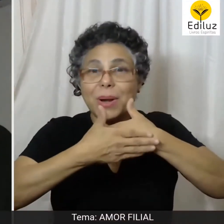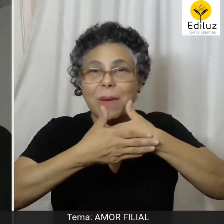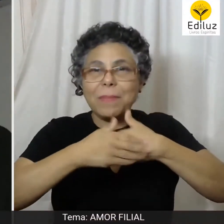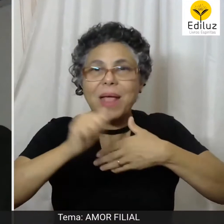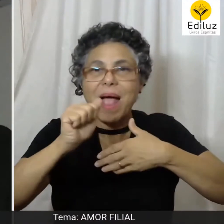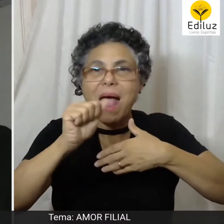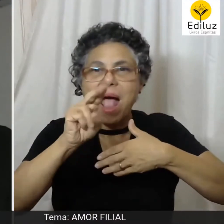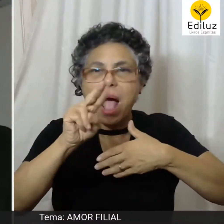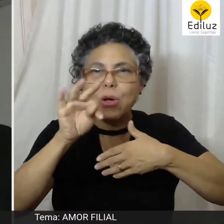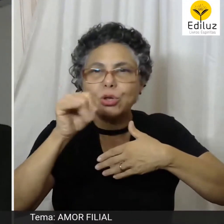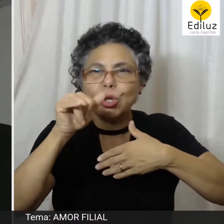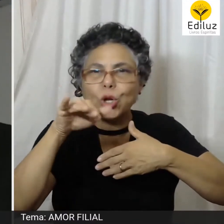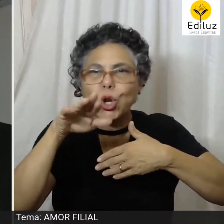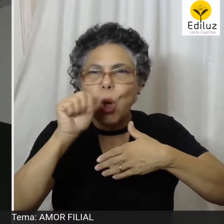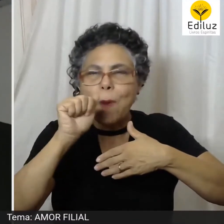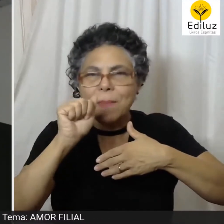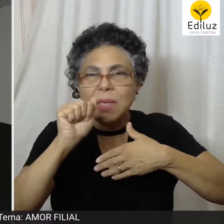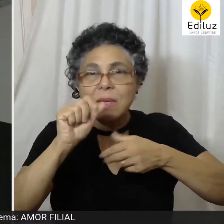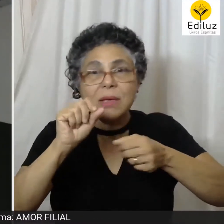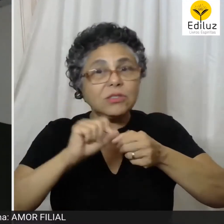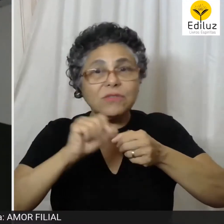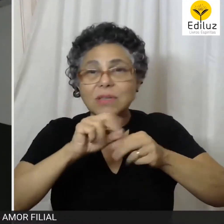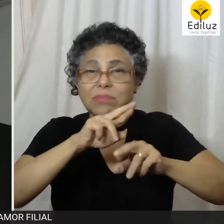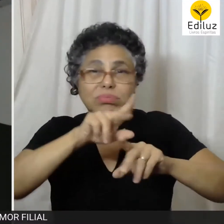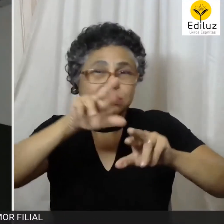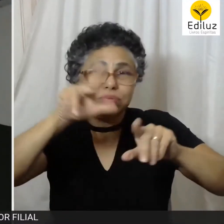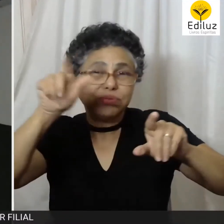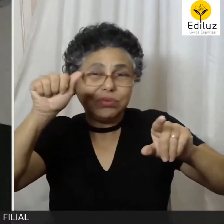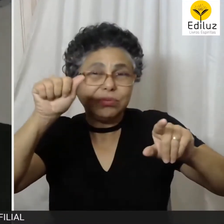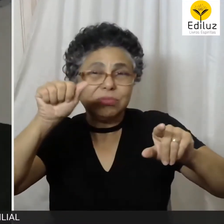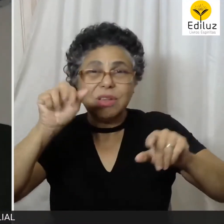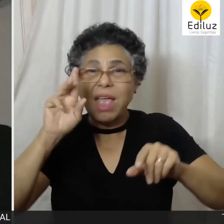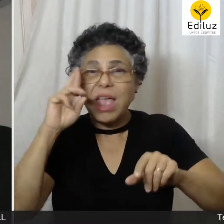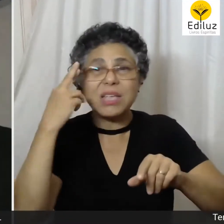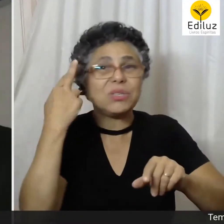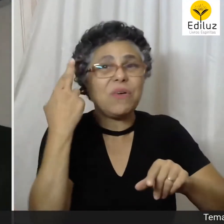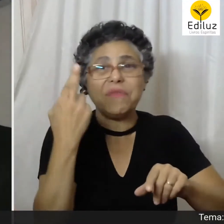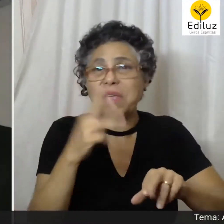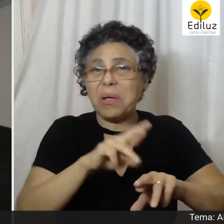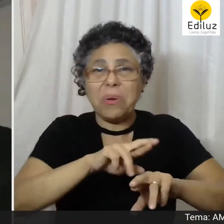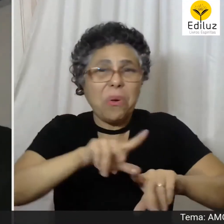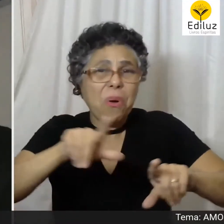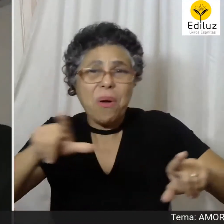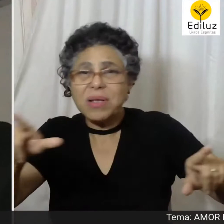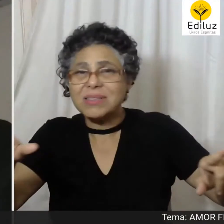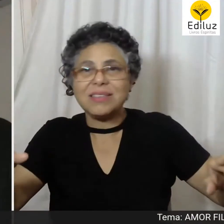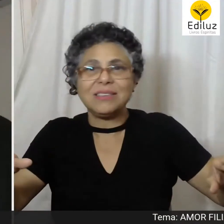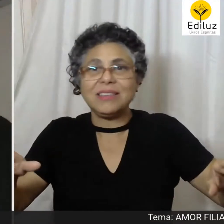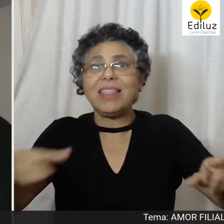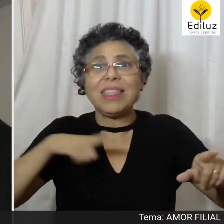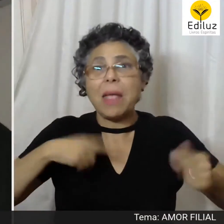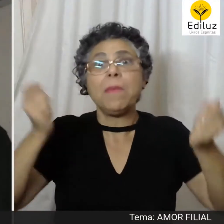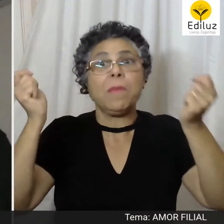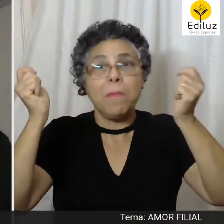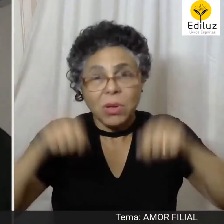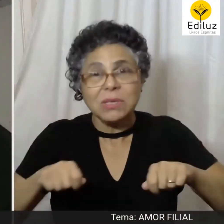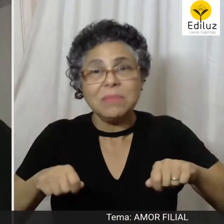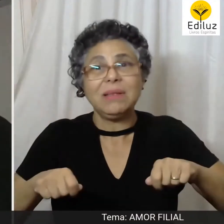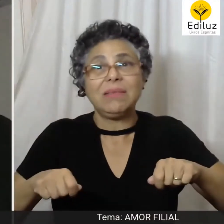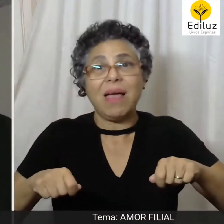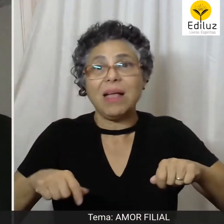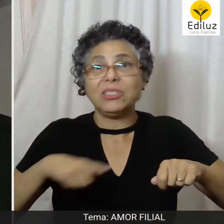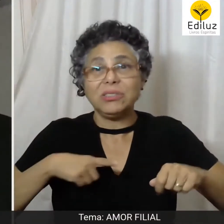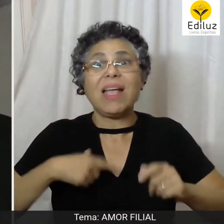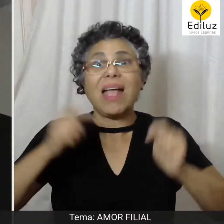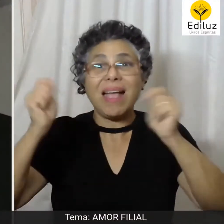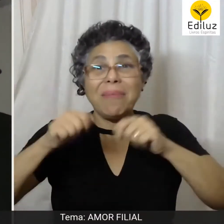quando adulto, capaz de produzir soluções, encontrar possibilidades, criar as possibilidades